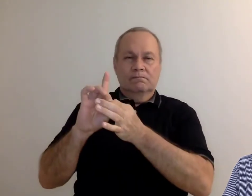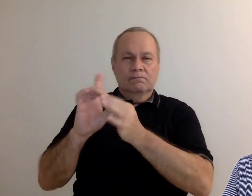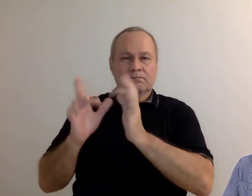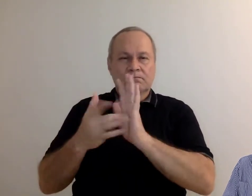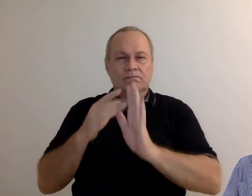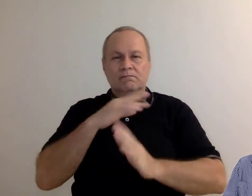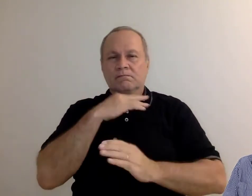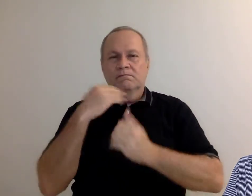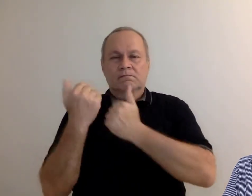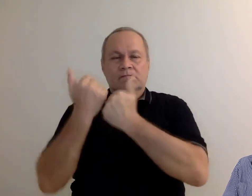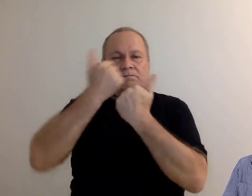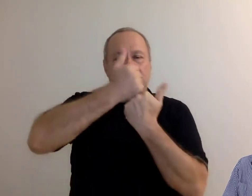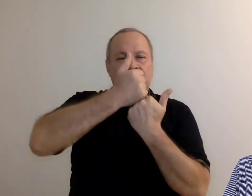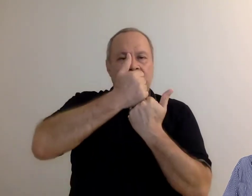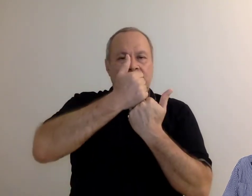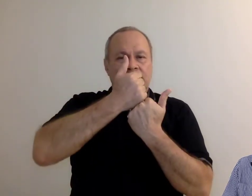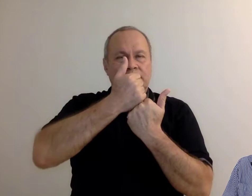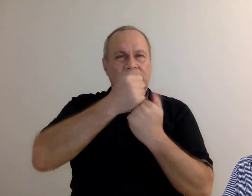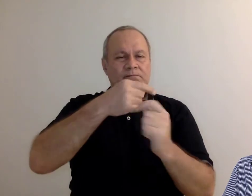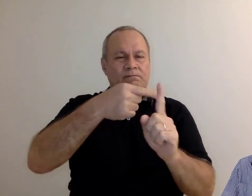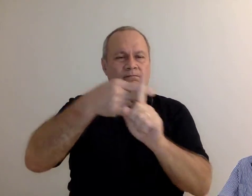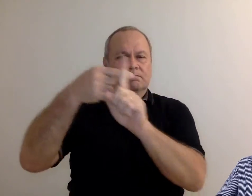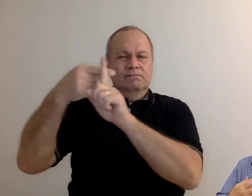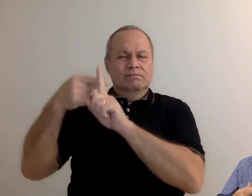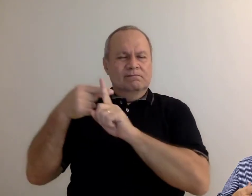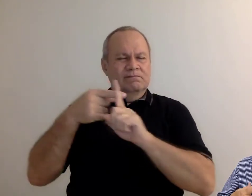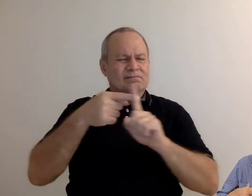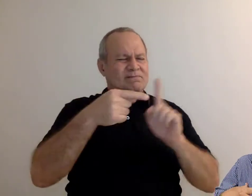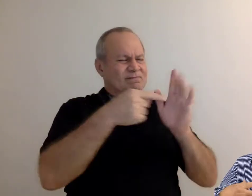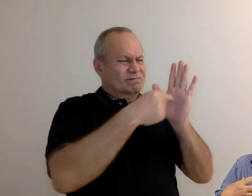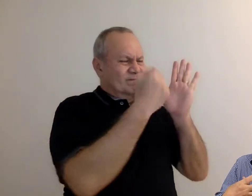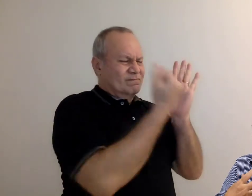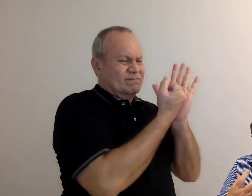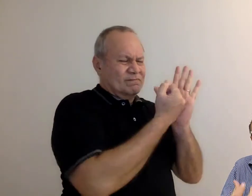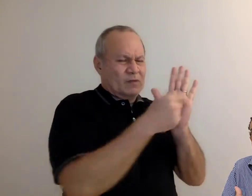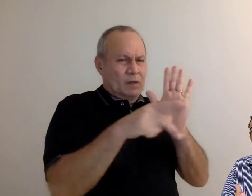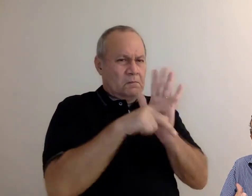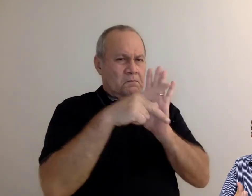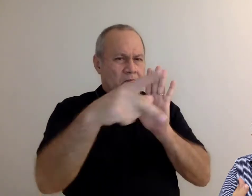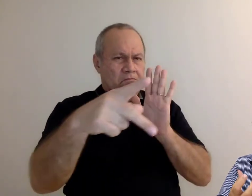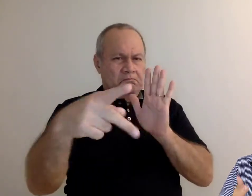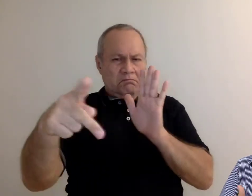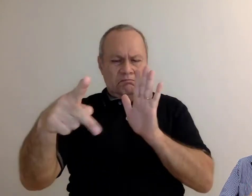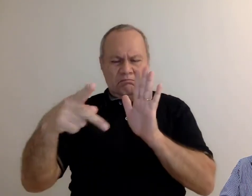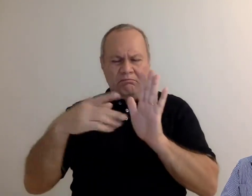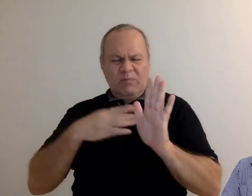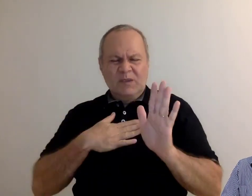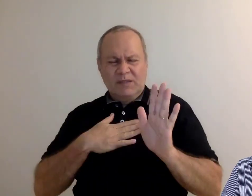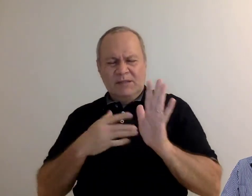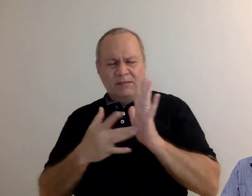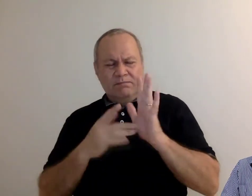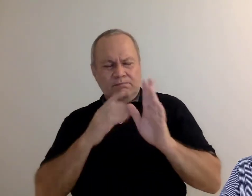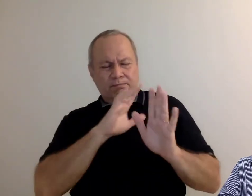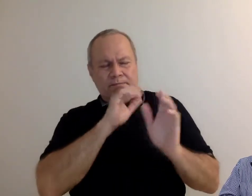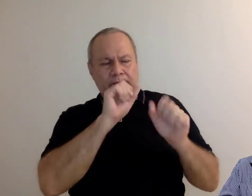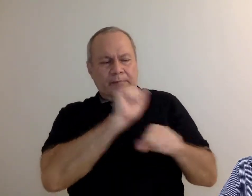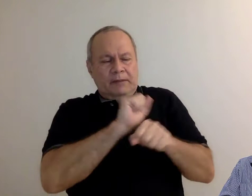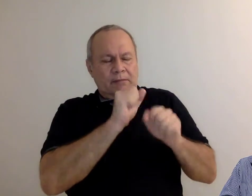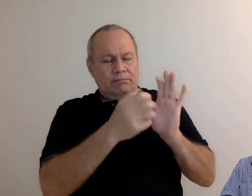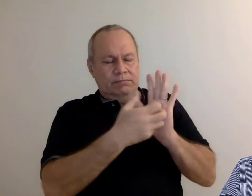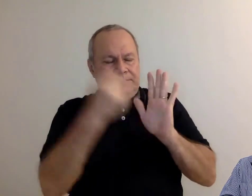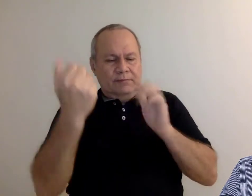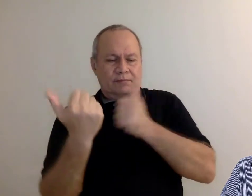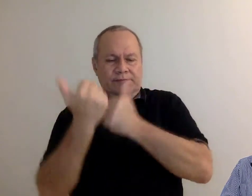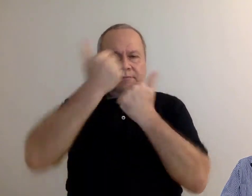substitutivo. Aquela cruz era minha, era sua, era nossa, mas ele tomou o nosso lugar. Da